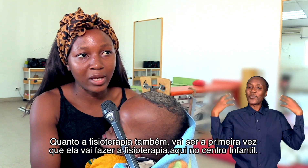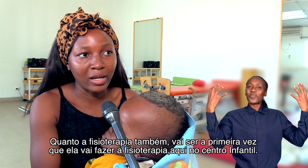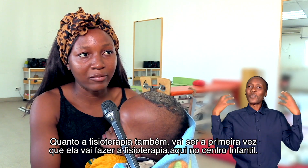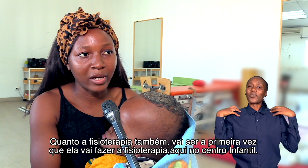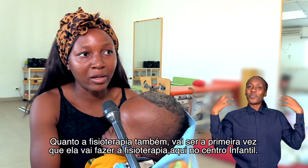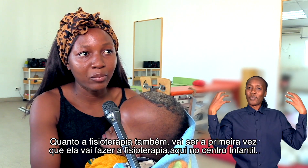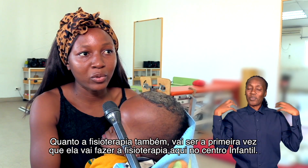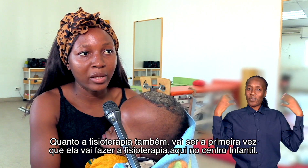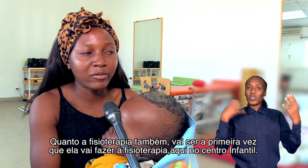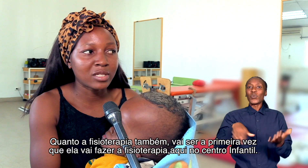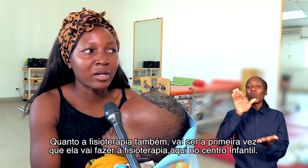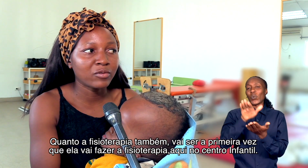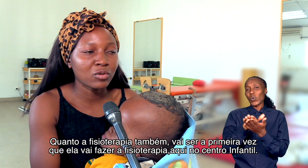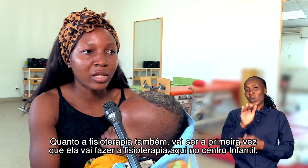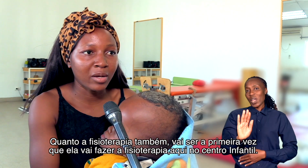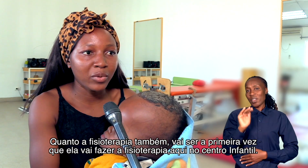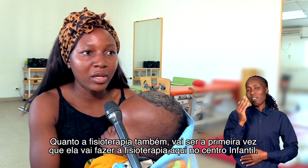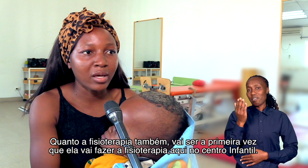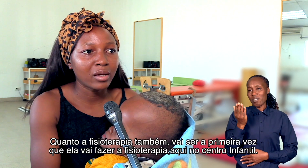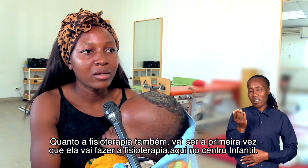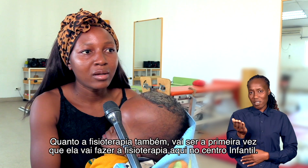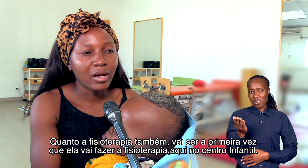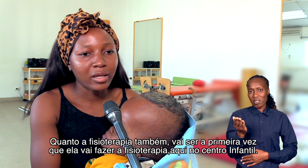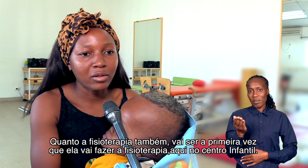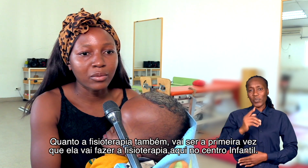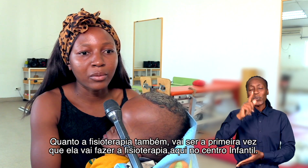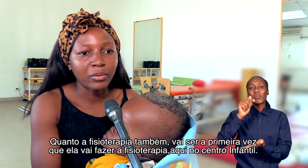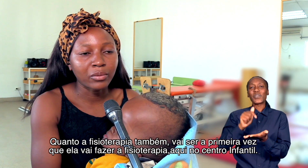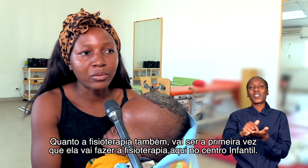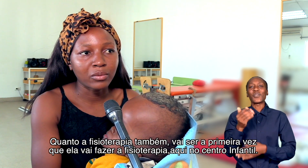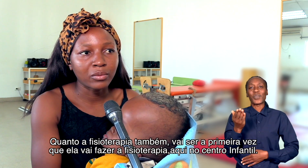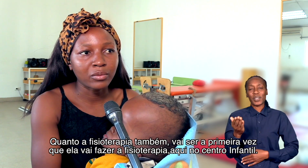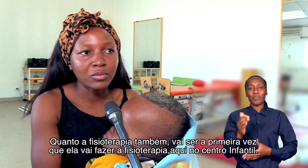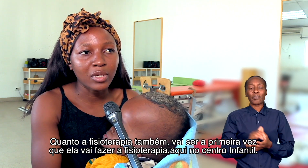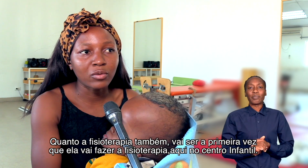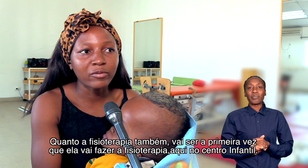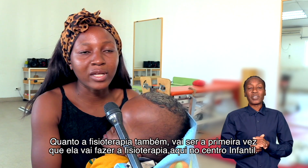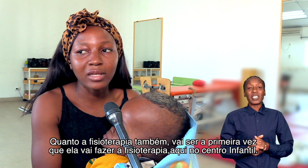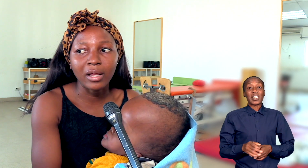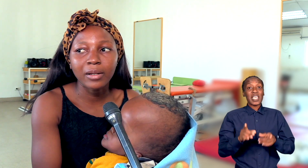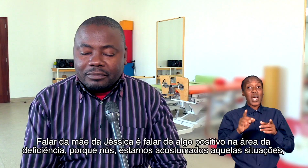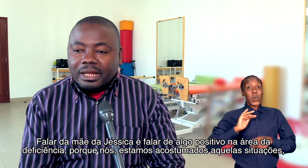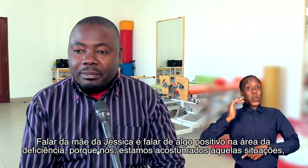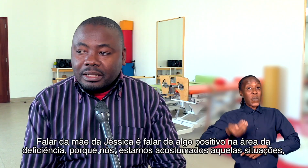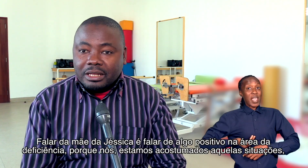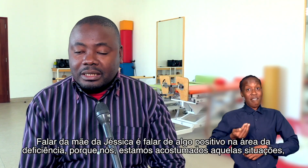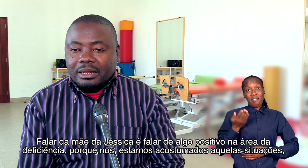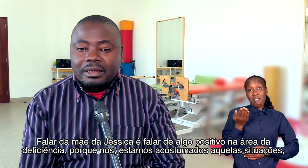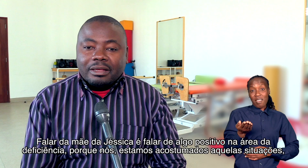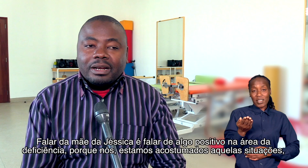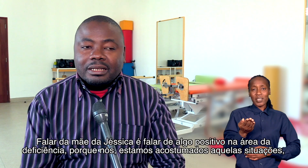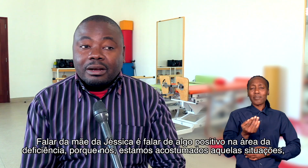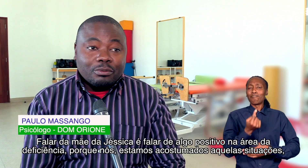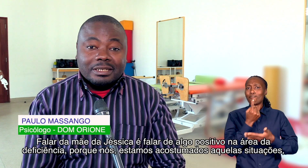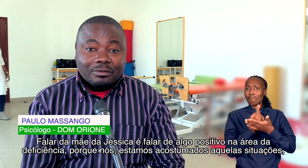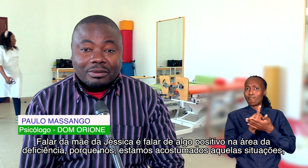vez que ela vai poder fazer a fisioterapia aqui no centro infantil. Falar da mãe da Jéssica